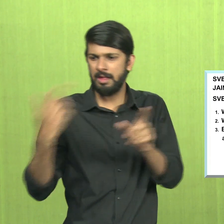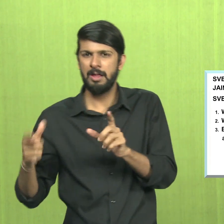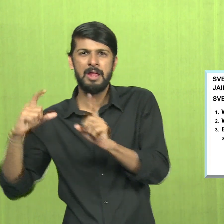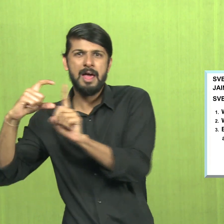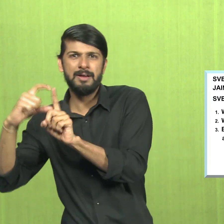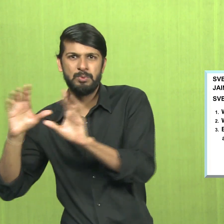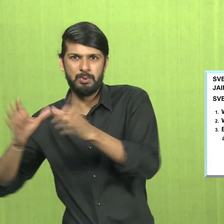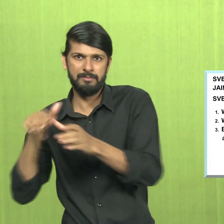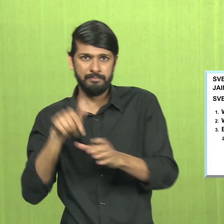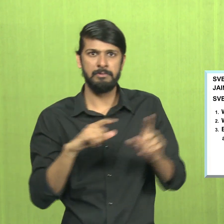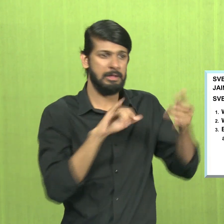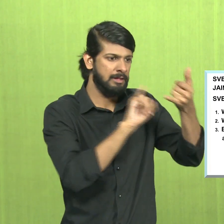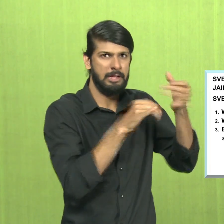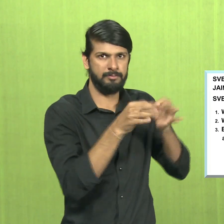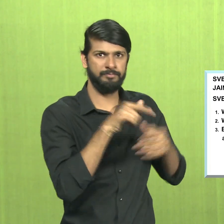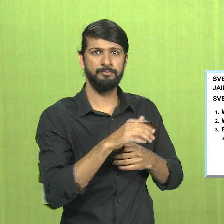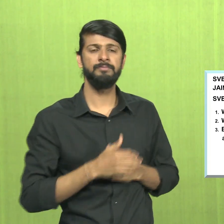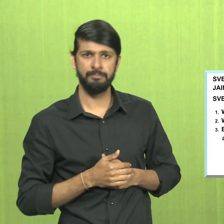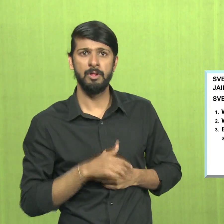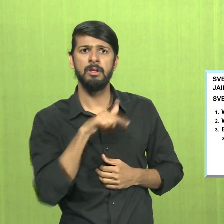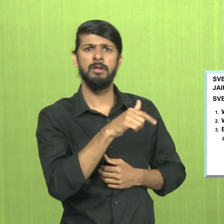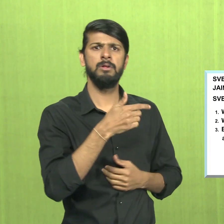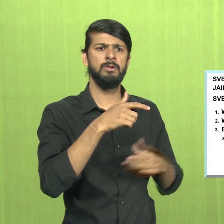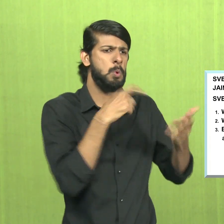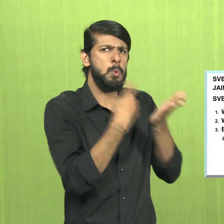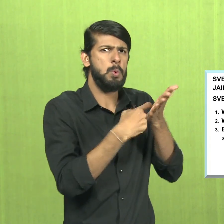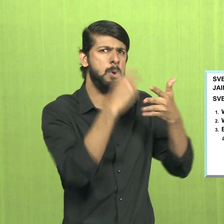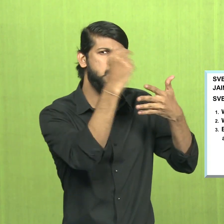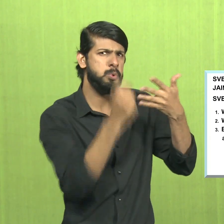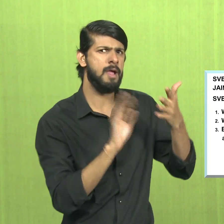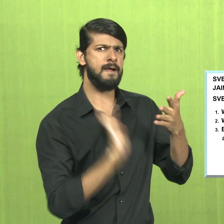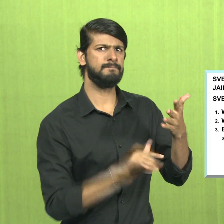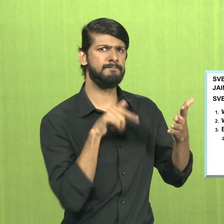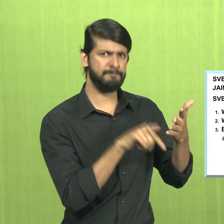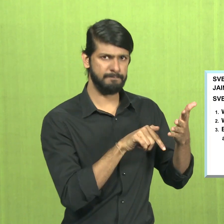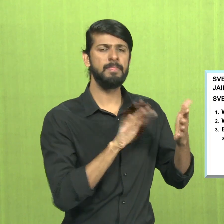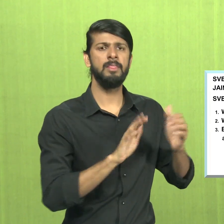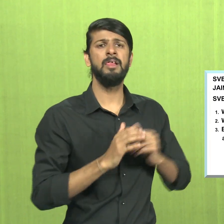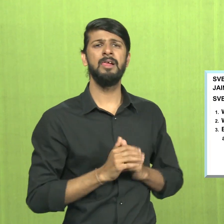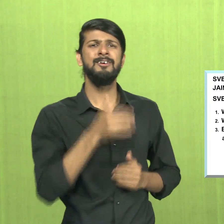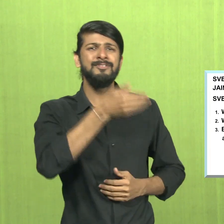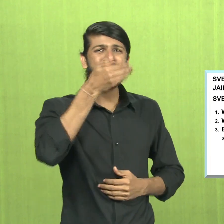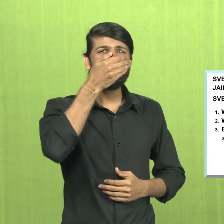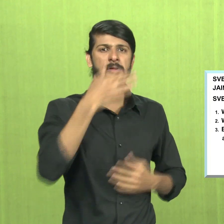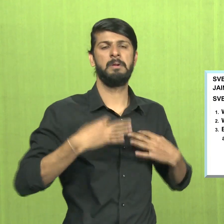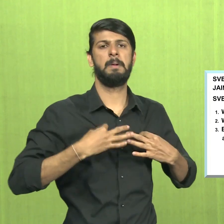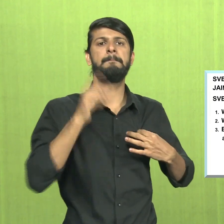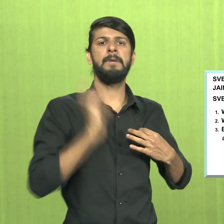कि आंधी अधीक्षक इस नोन अस दिगंबरा अ जो व्यक्ति थे स्ट्रीट्स आफ स्वेतांबरा स्टेज